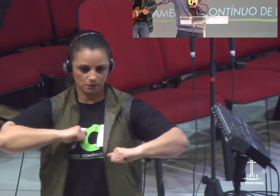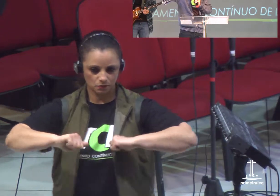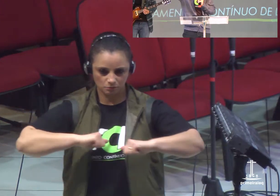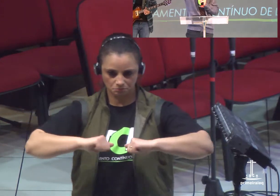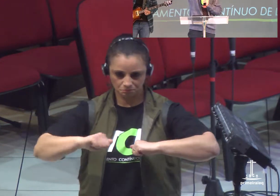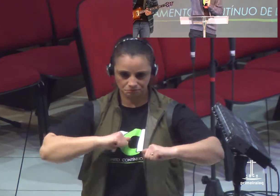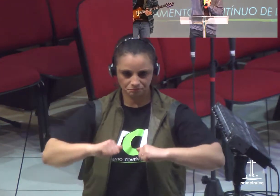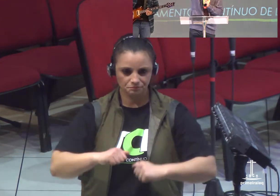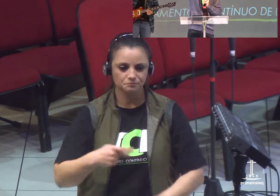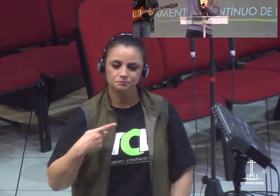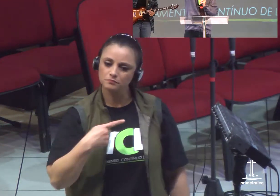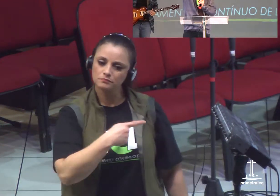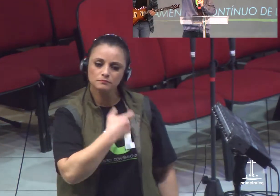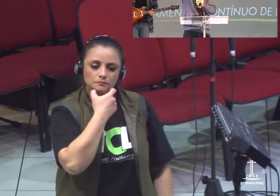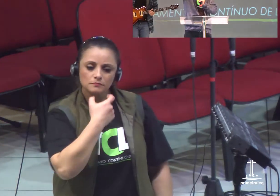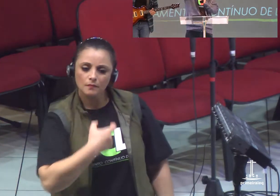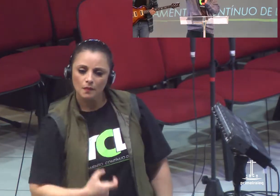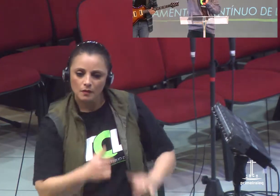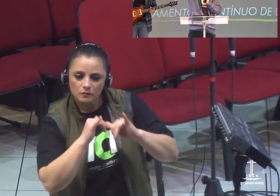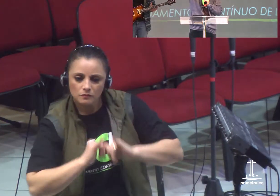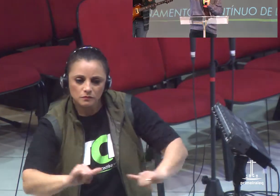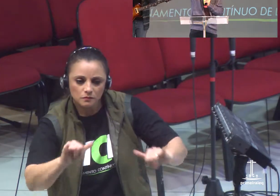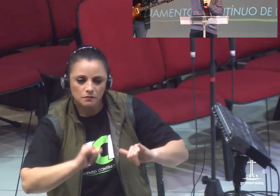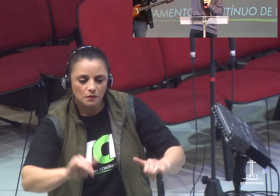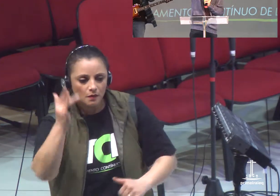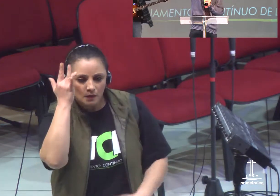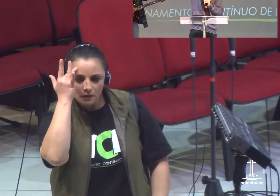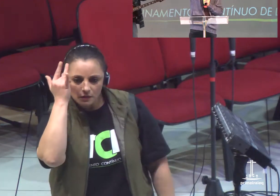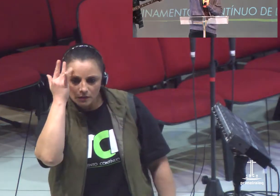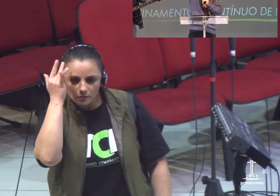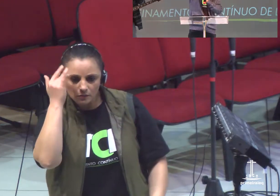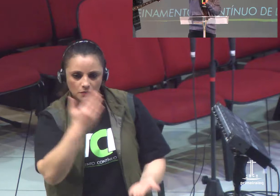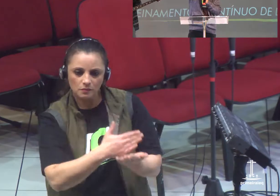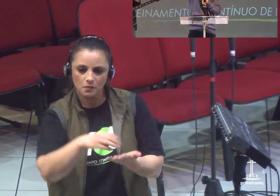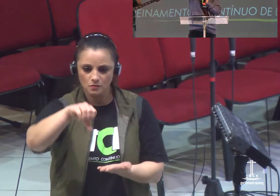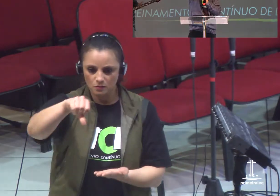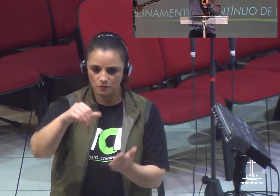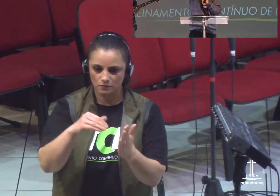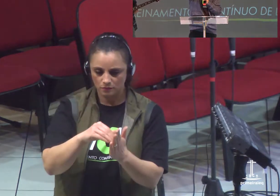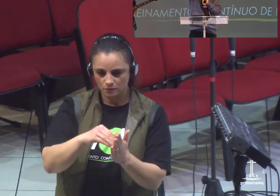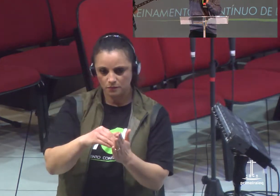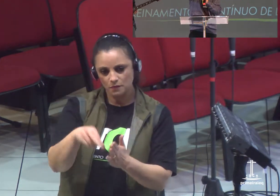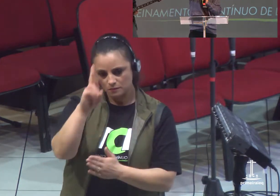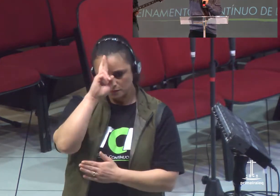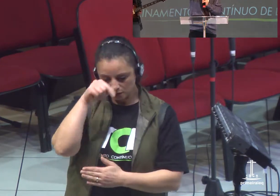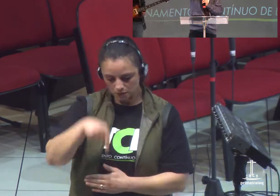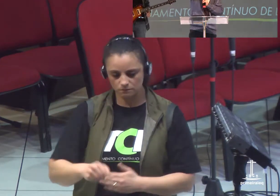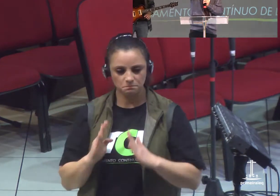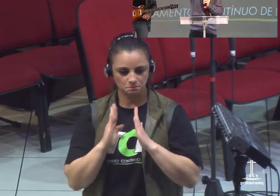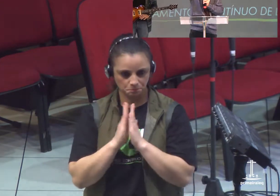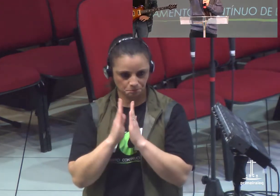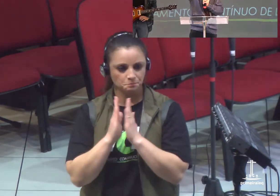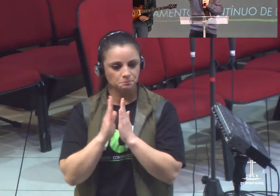Eduardo está avisando aqui que amanhã, de 9 a meio-dia, tem oração em favor da nação aqui na igreja.